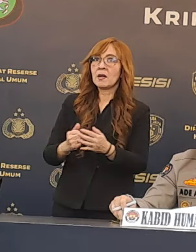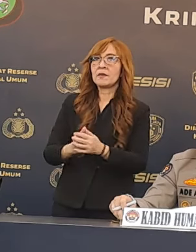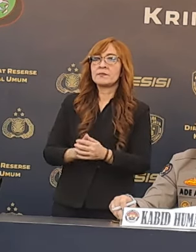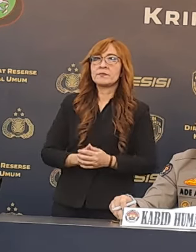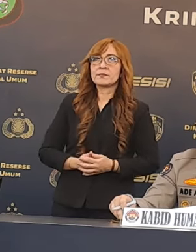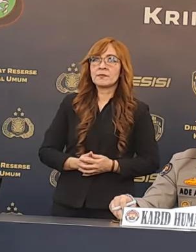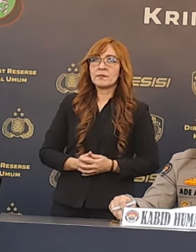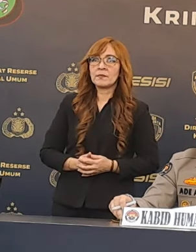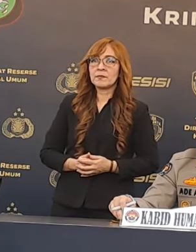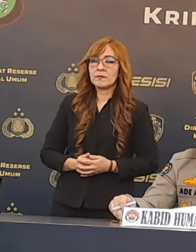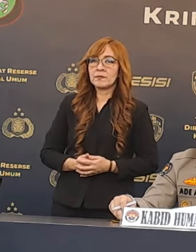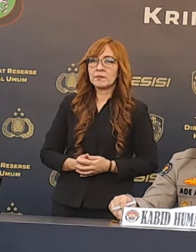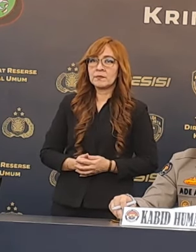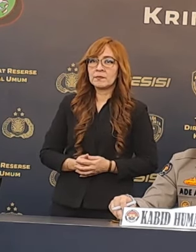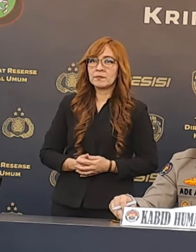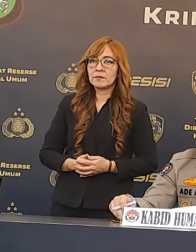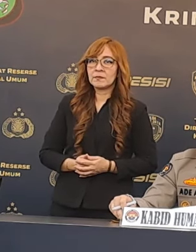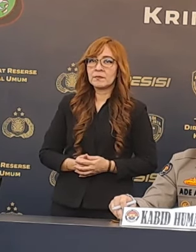bahwa